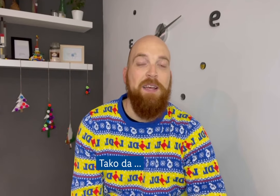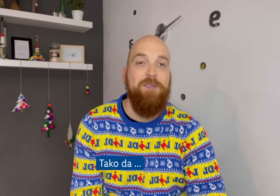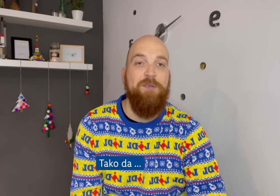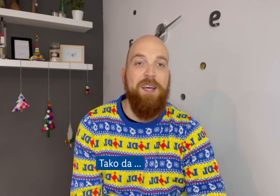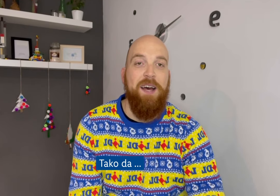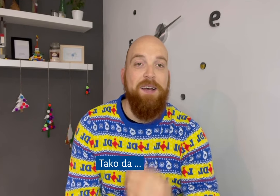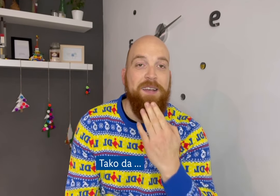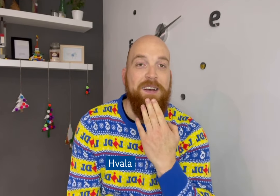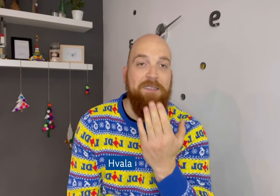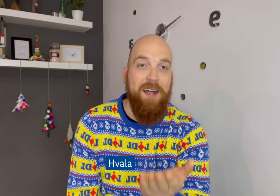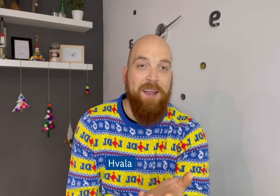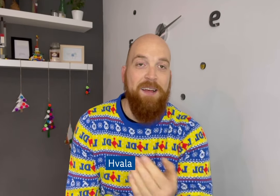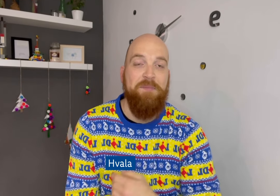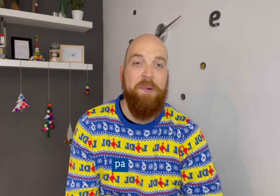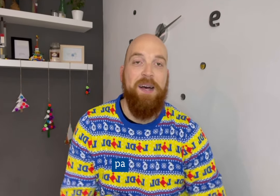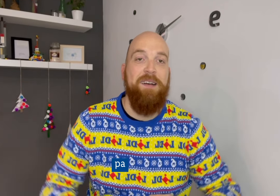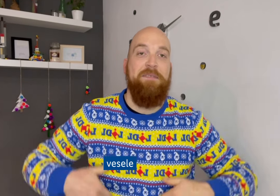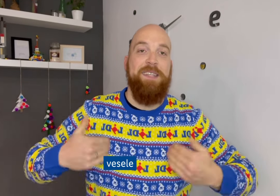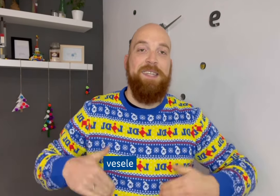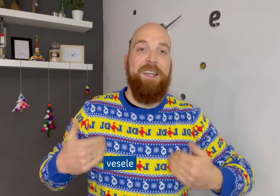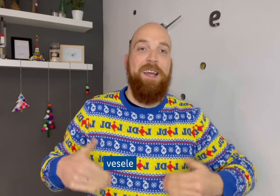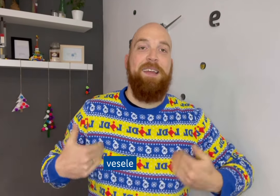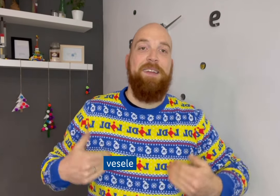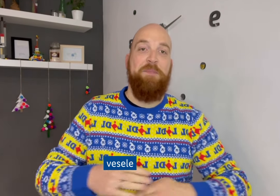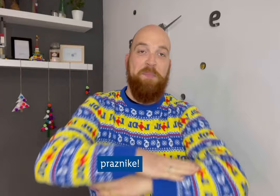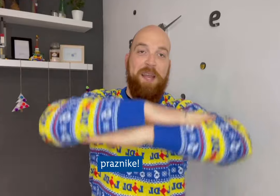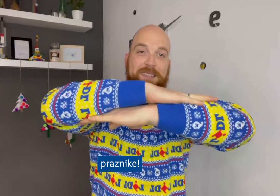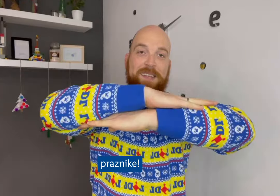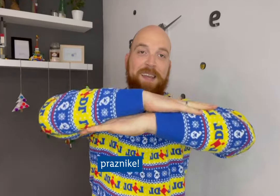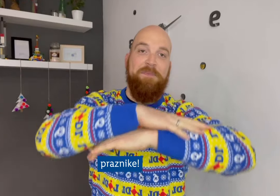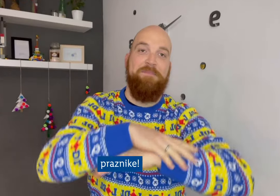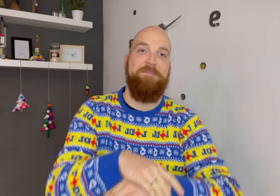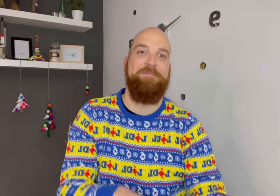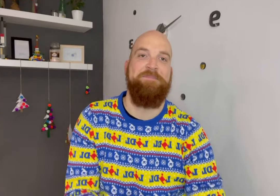Tako da, hvala, pa vesele praznike.